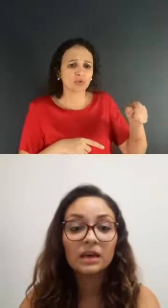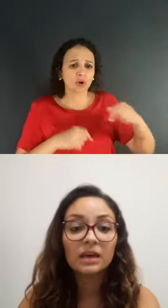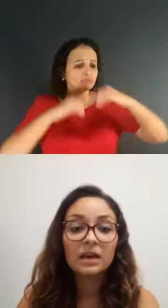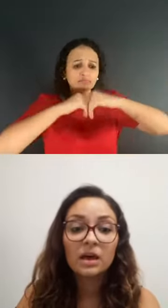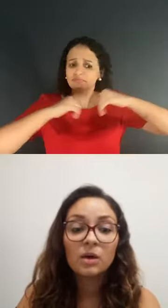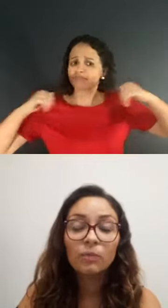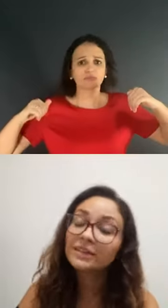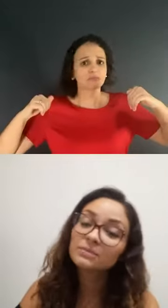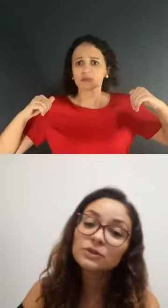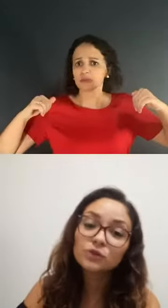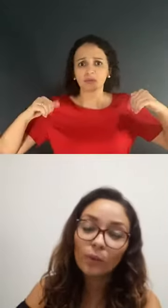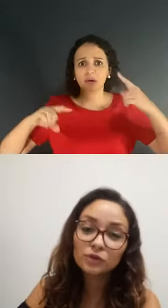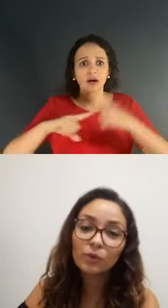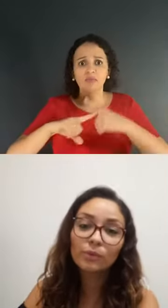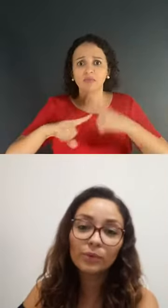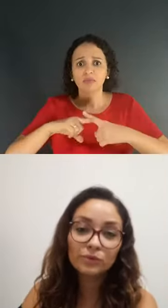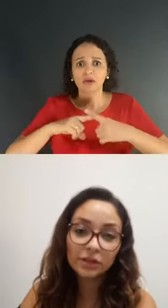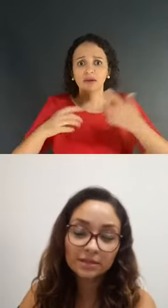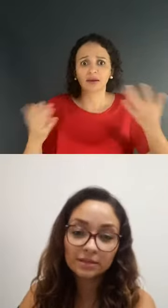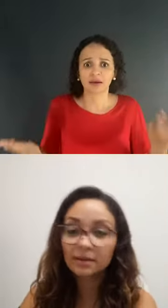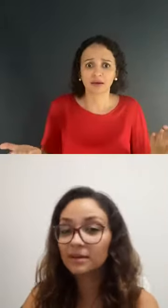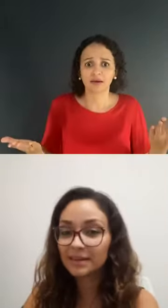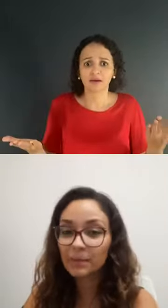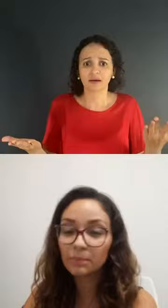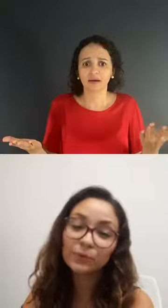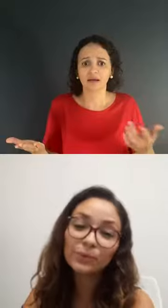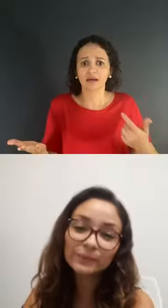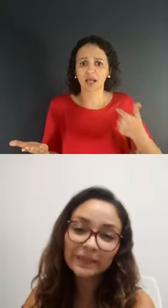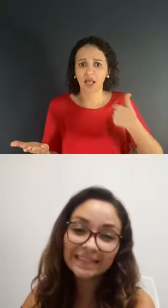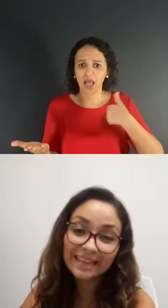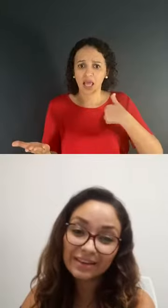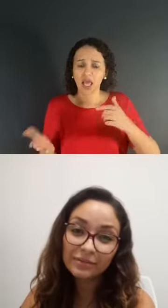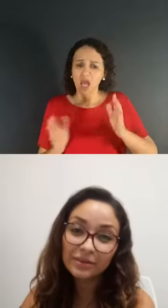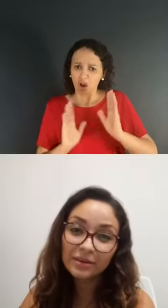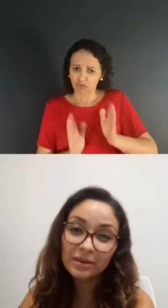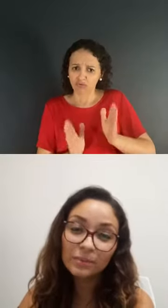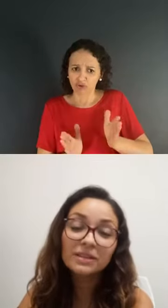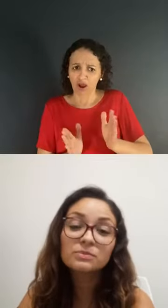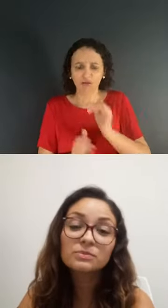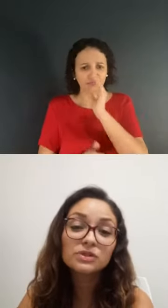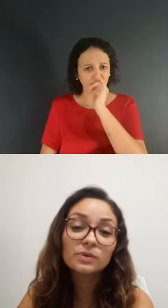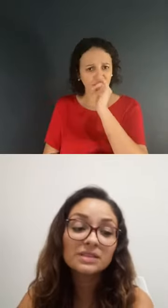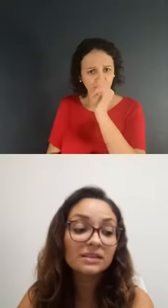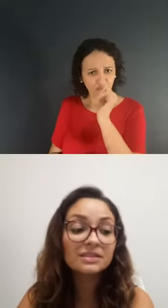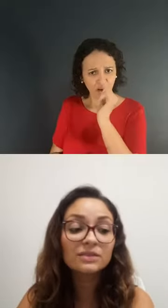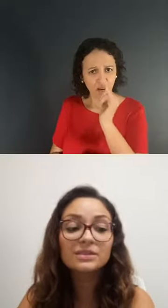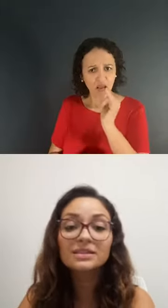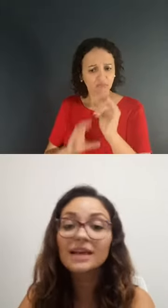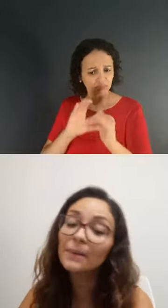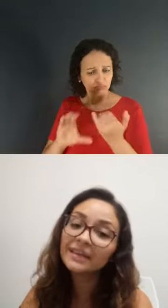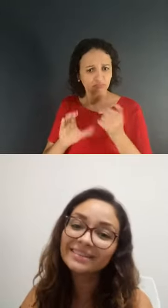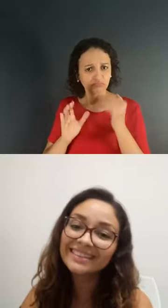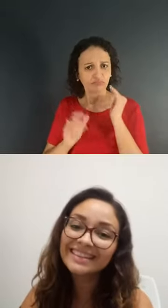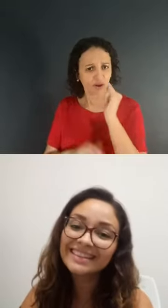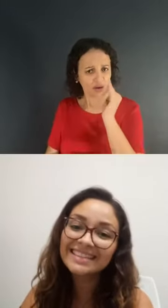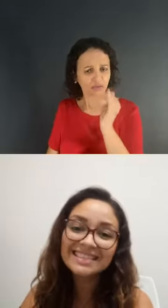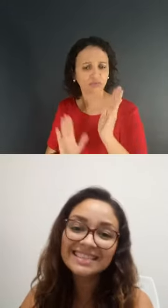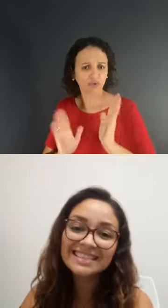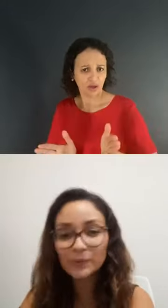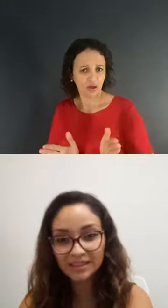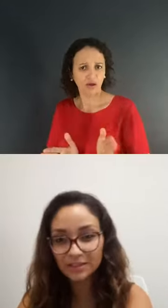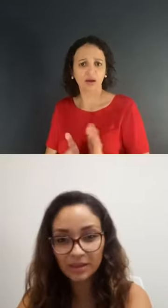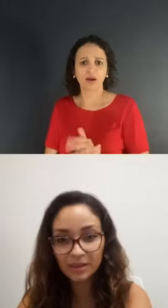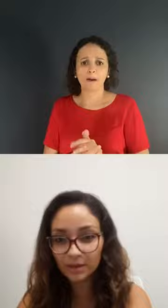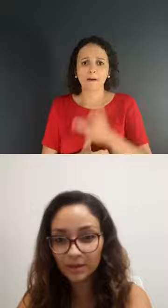né? Muitas pessoas, como eu disse na pergunta que teve, muitas pessoas elas não sabem que estão